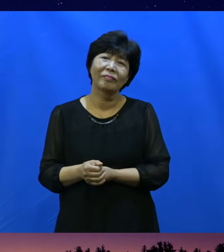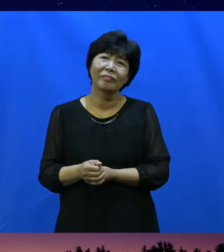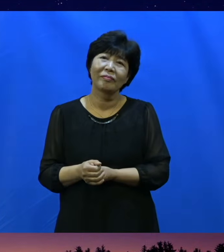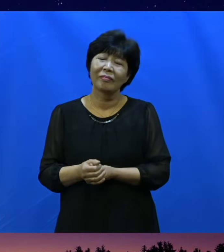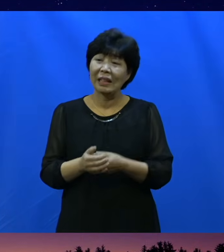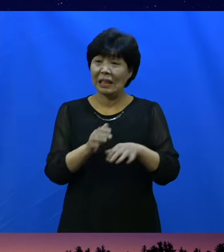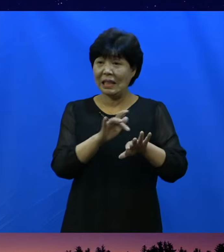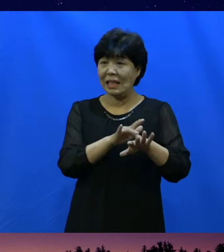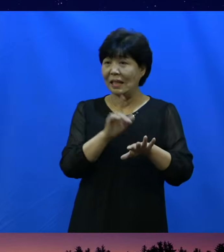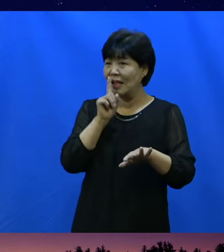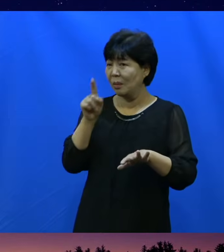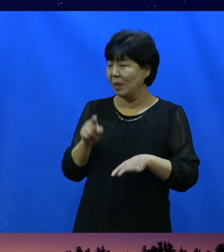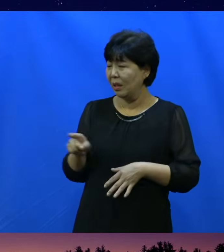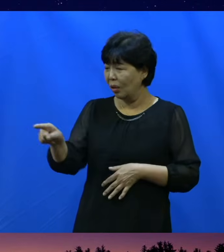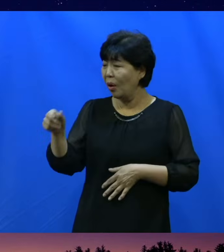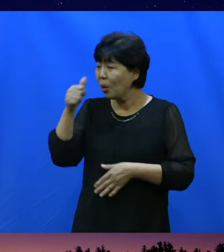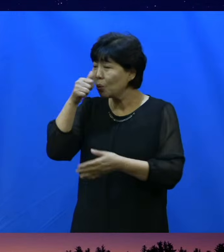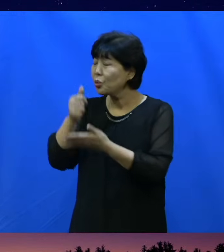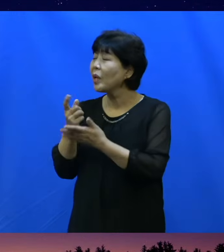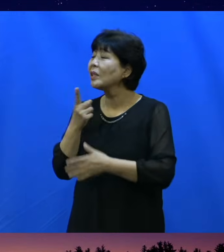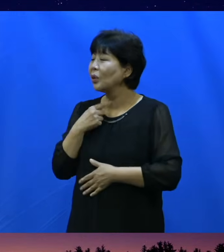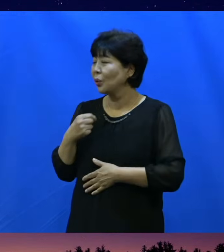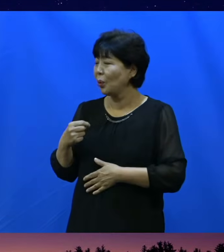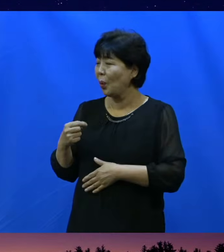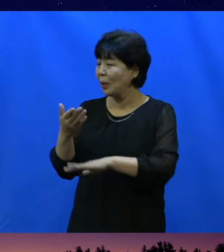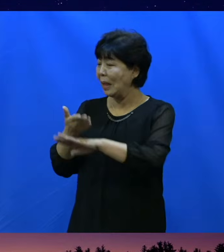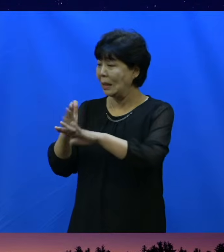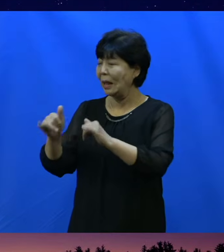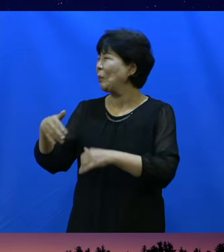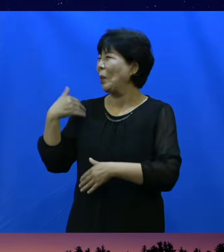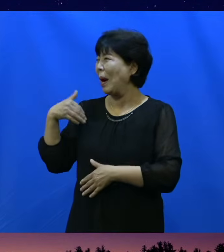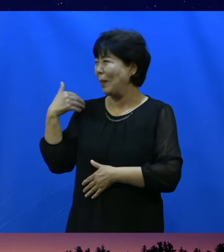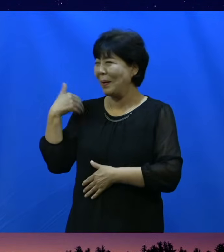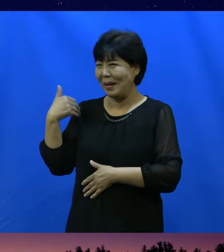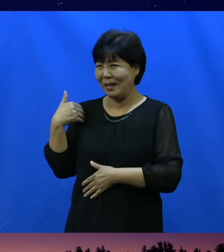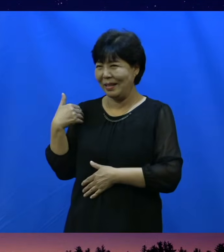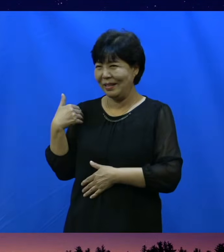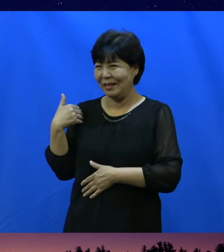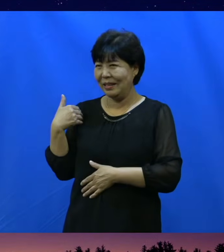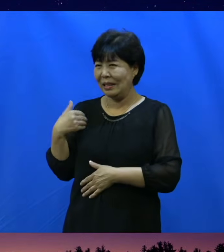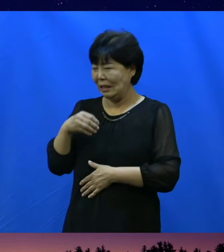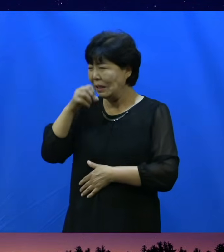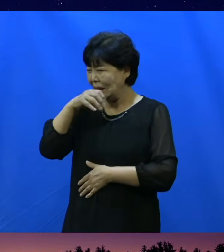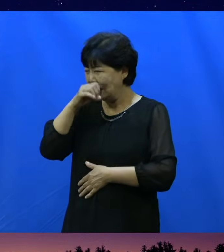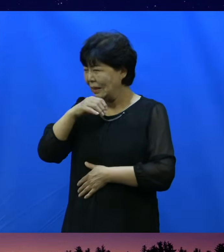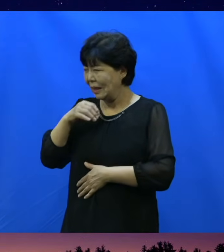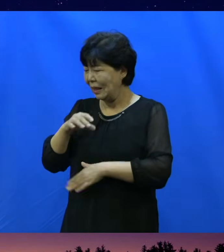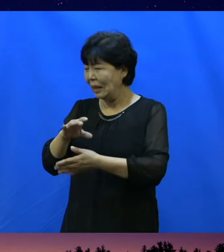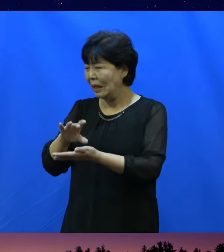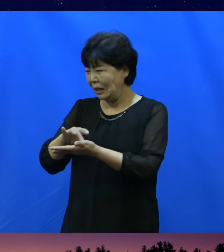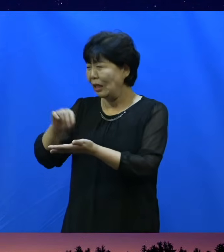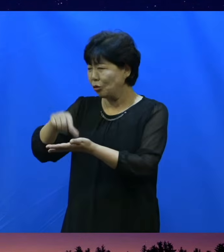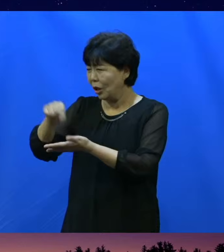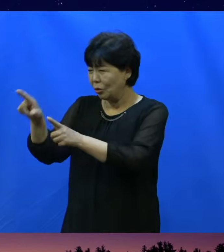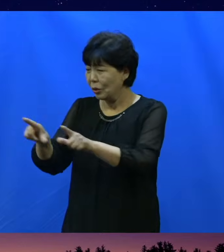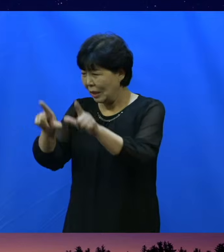너가 그런 죄를 지어도 아무도 몰라. 그냥 대충 살아. 너 별